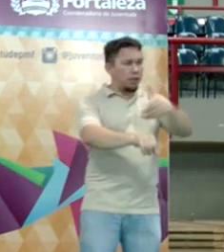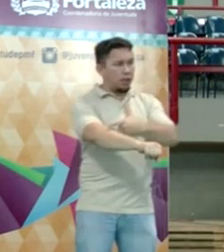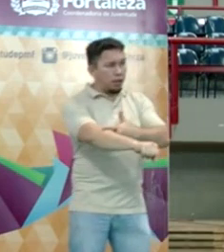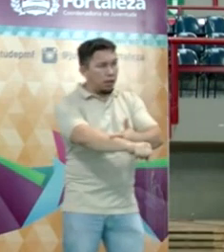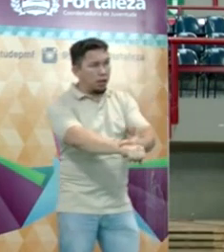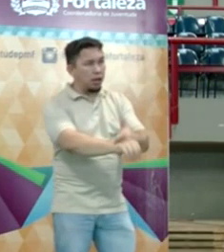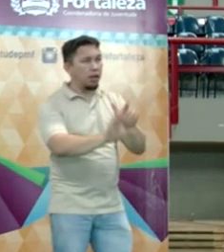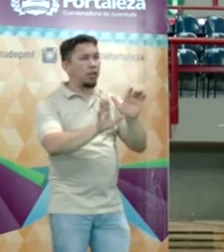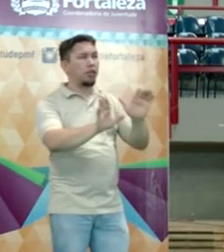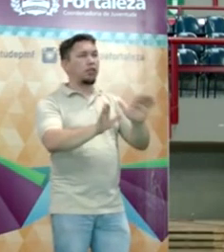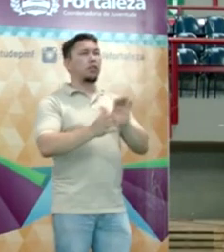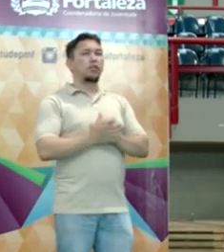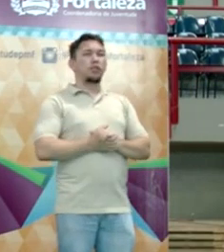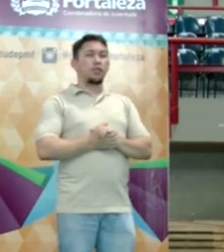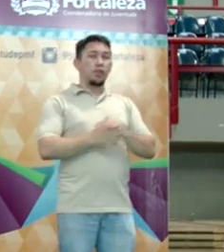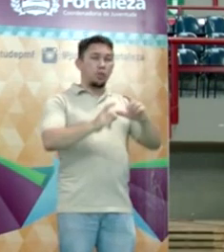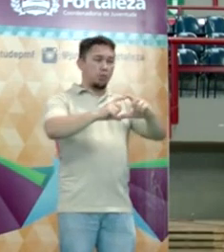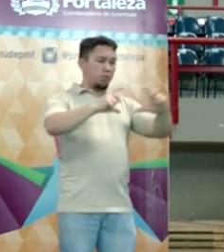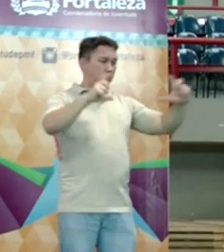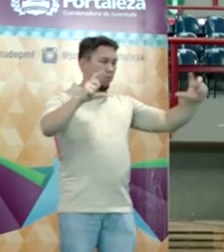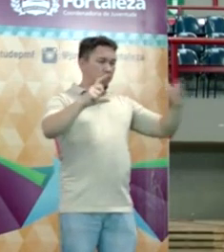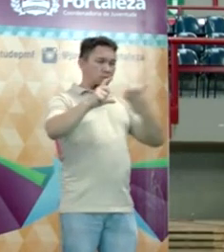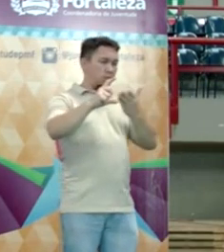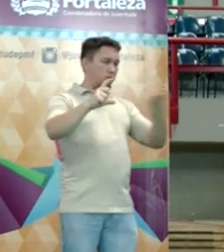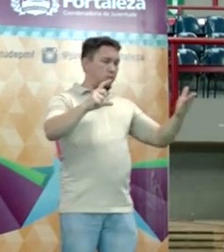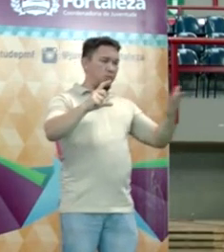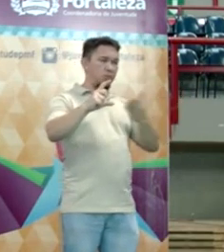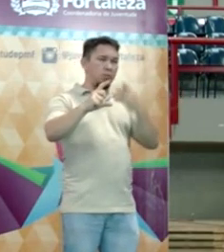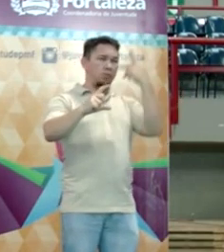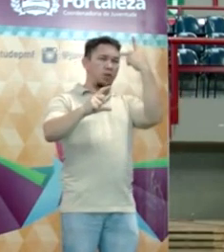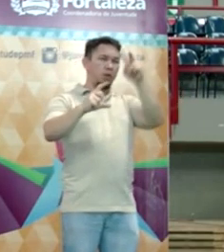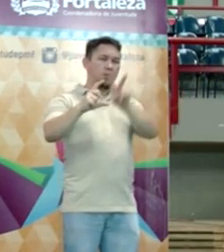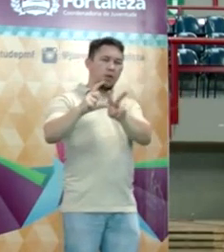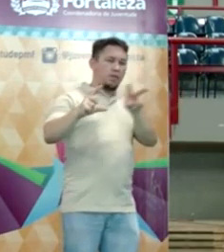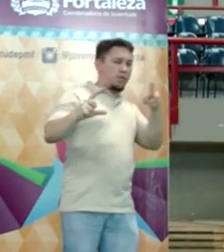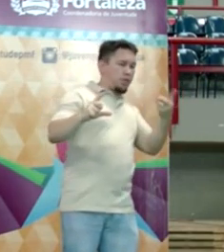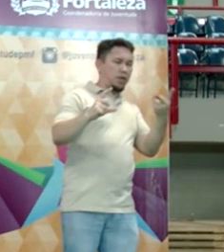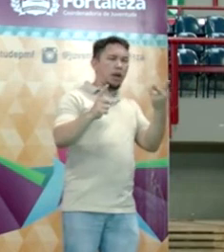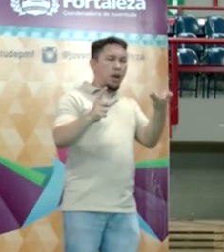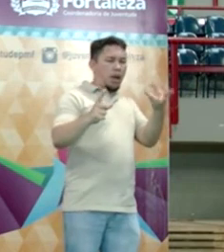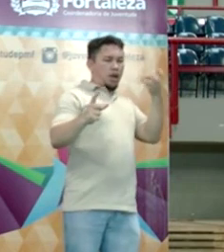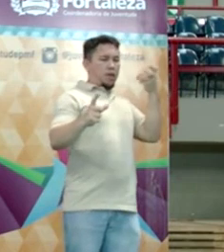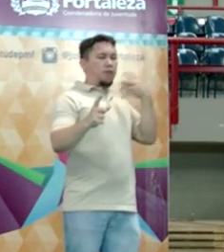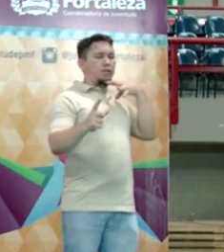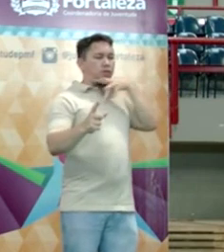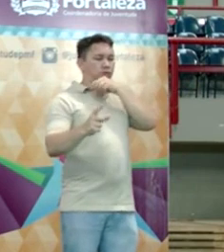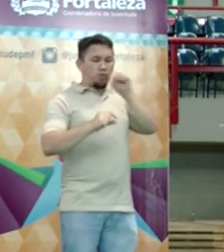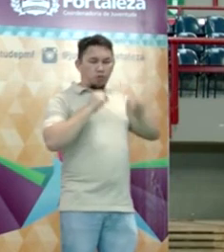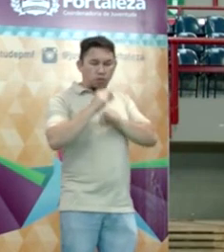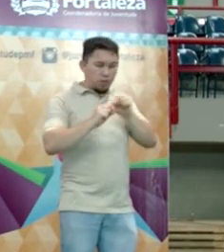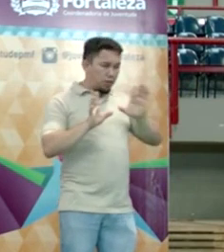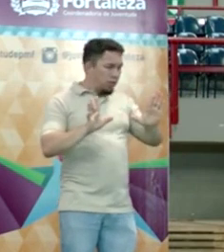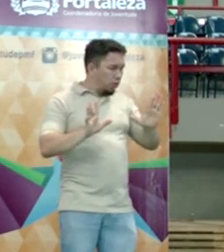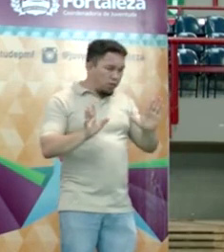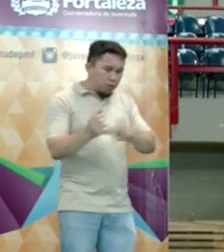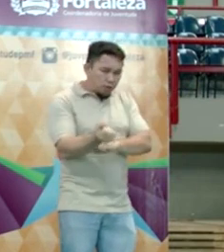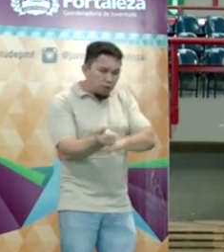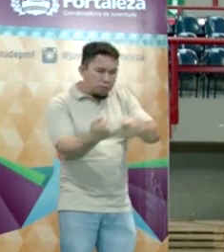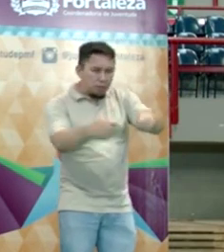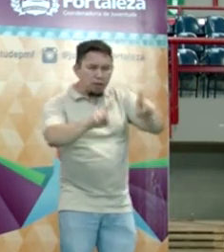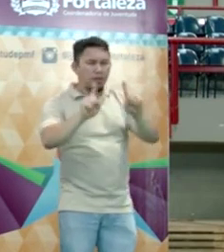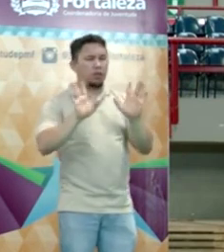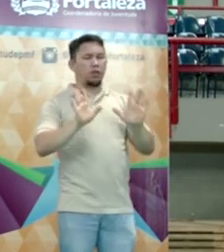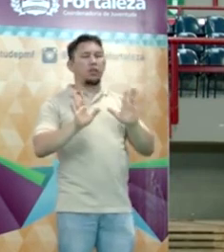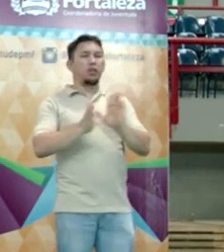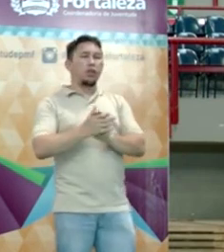estresse. Porque quando ele dá a fórmula, é para que você interprete-a. Não é nada demais, é só para